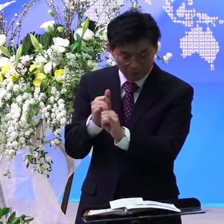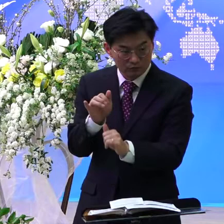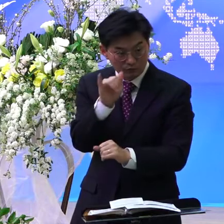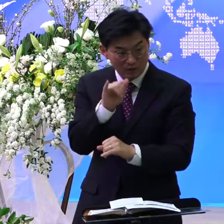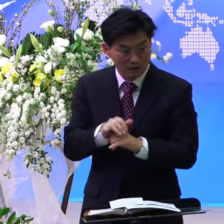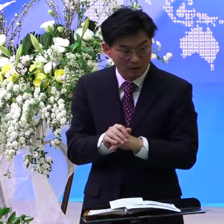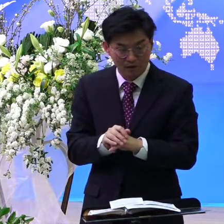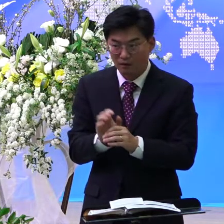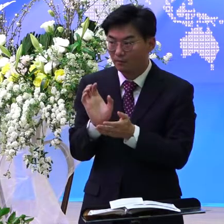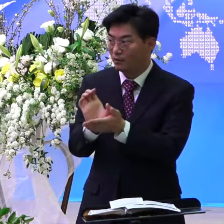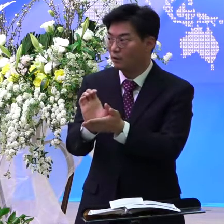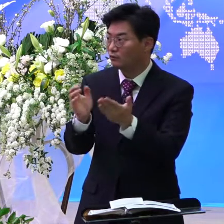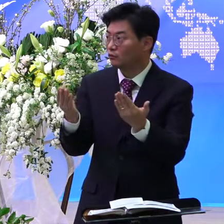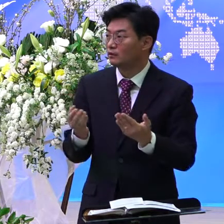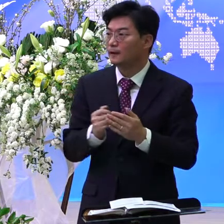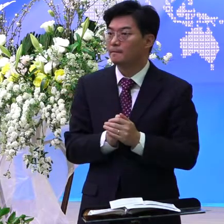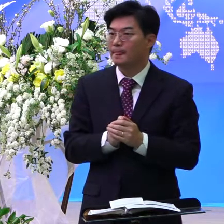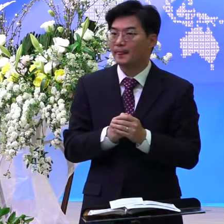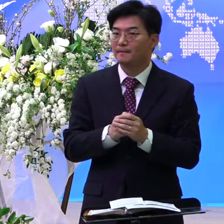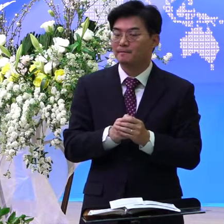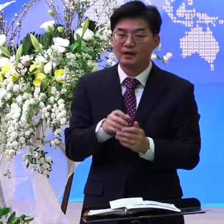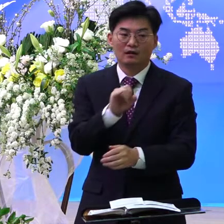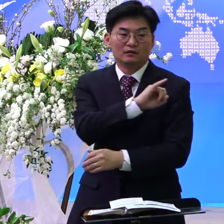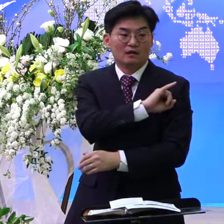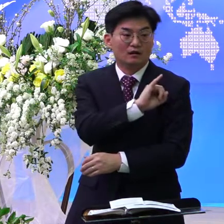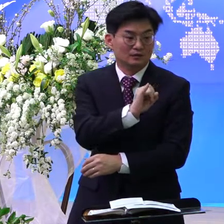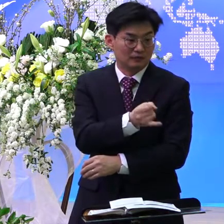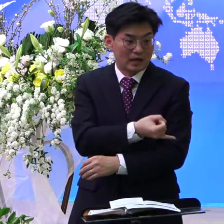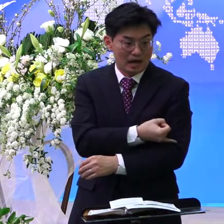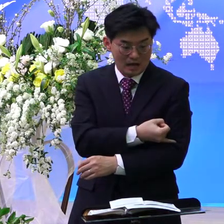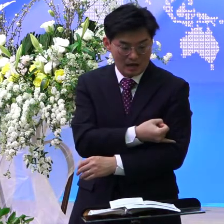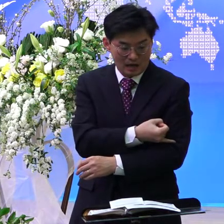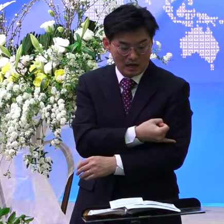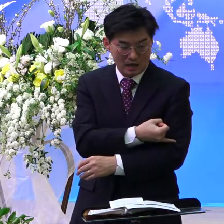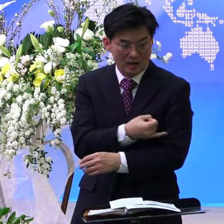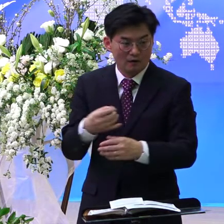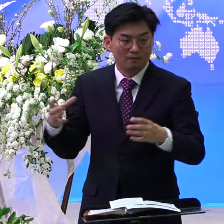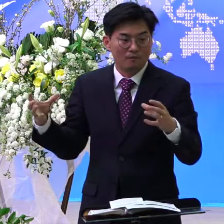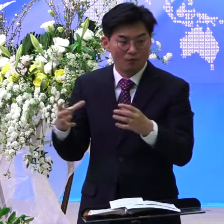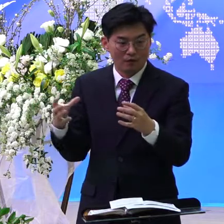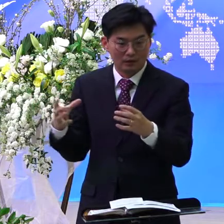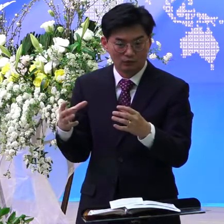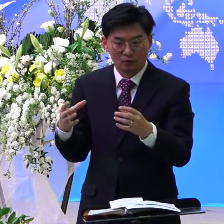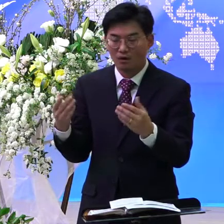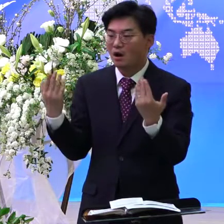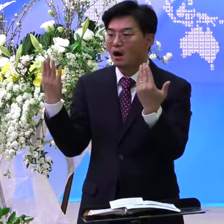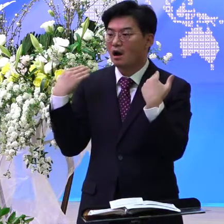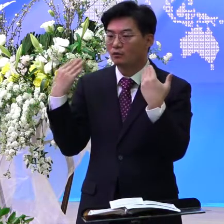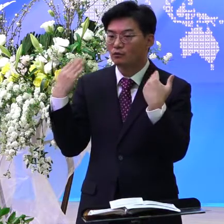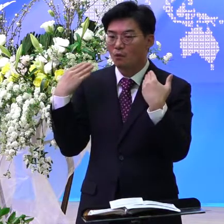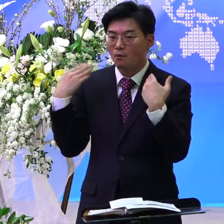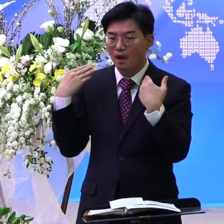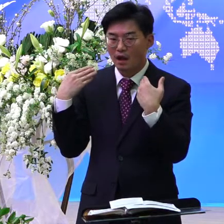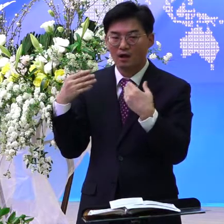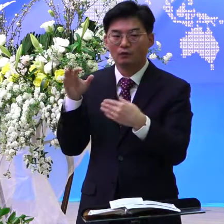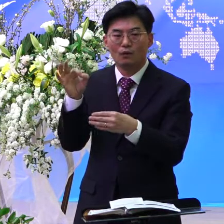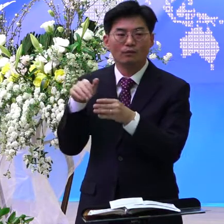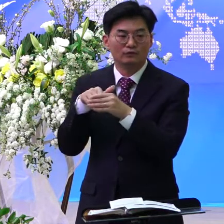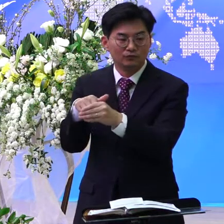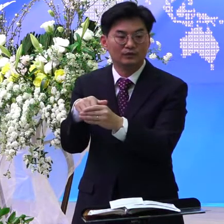있는 인근의 학교에 장학금을 전달하는 일, 이것이 이제 시에 알려지면서 표창을 받게 됐습니다.